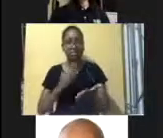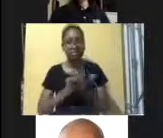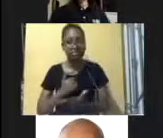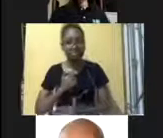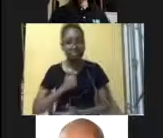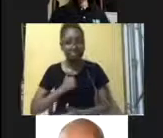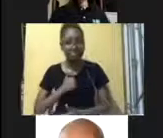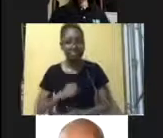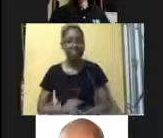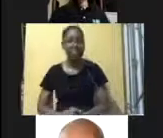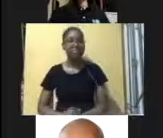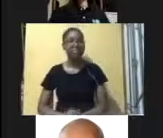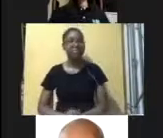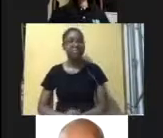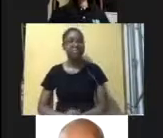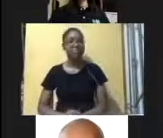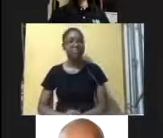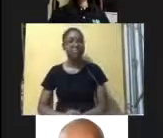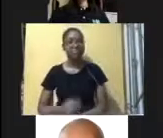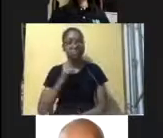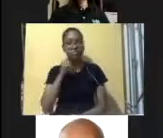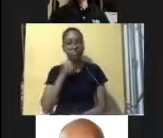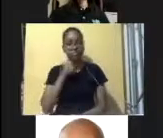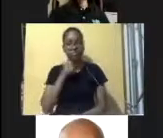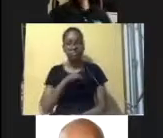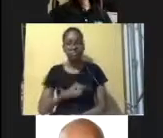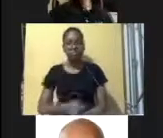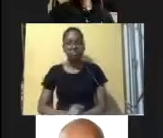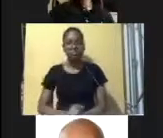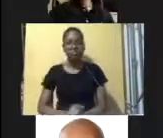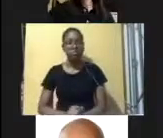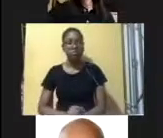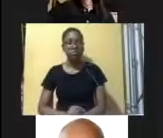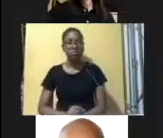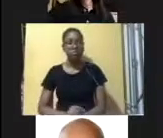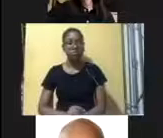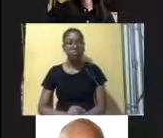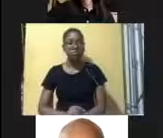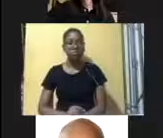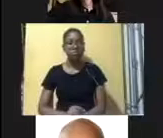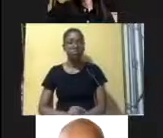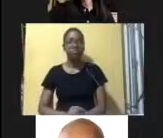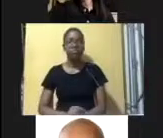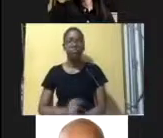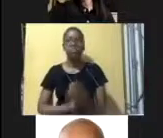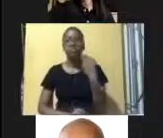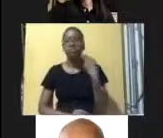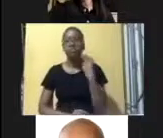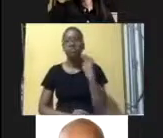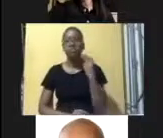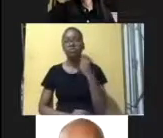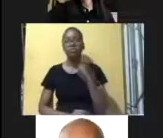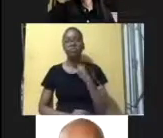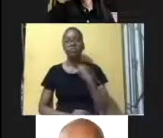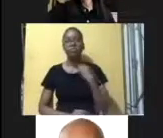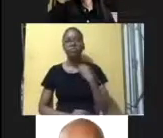Que esa persona tiene que saber de la psicología, la terminología que van a usar y todo eso es muy importante. Bueno,